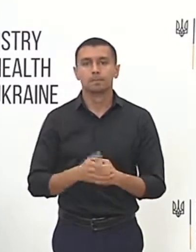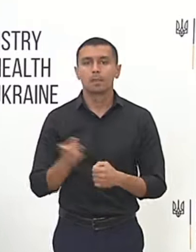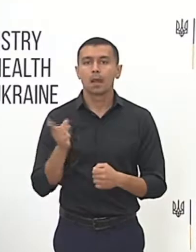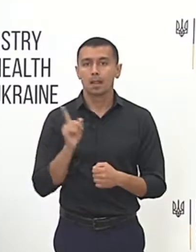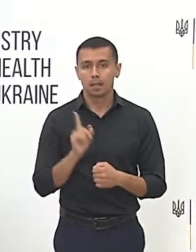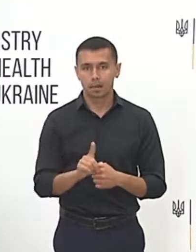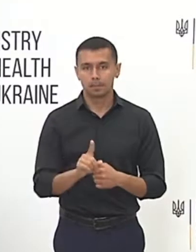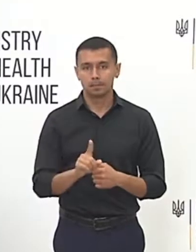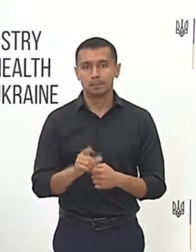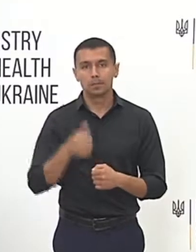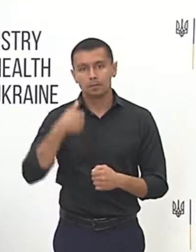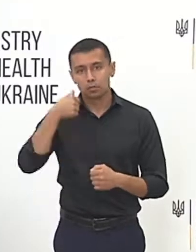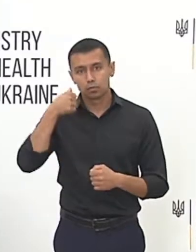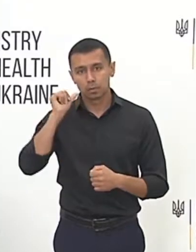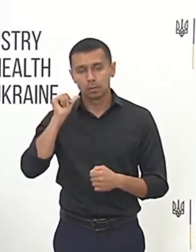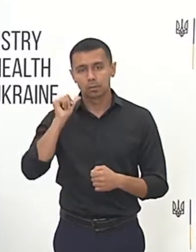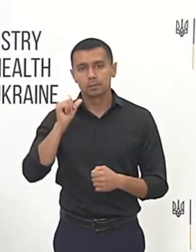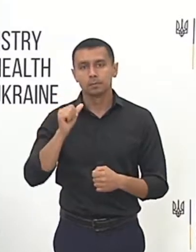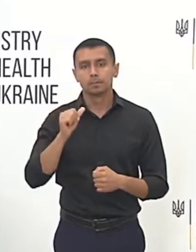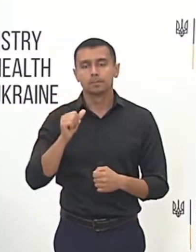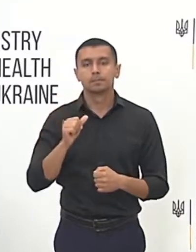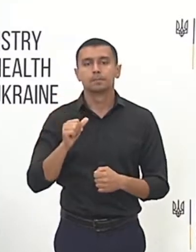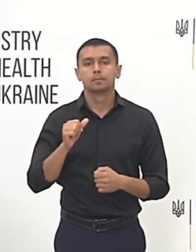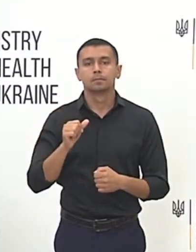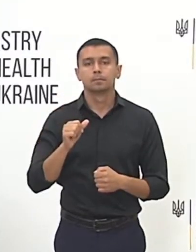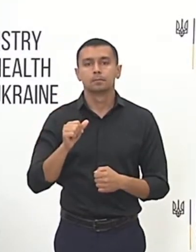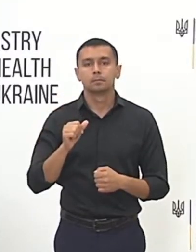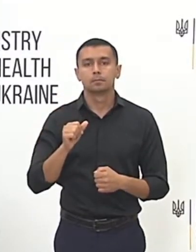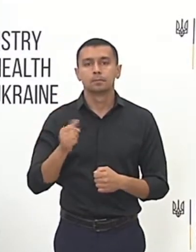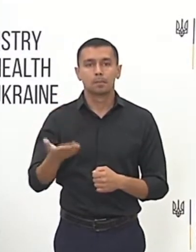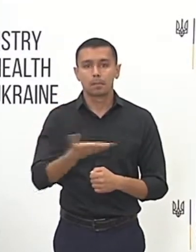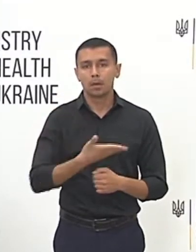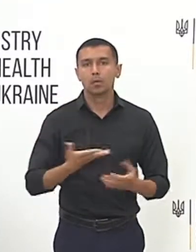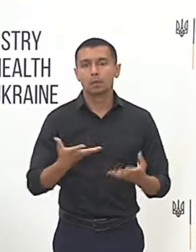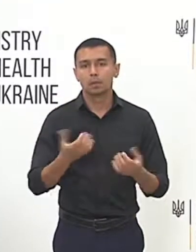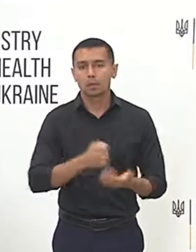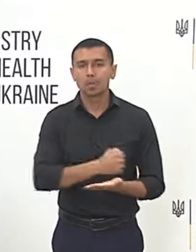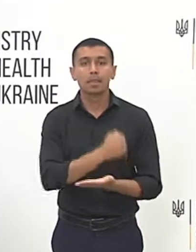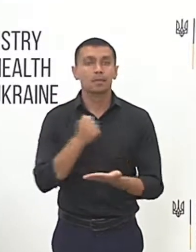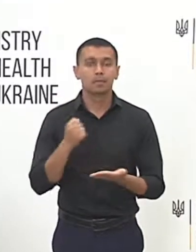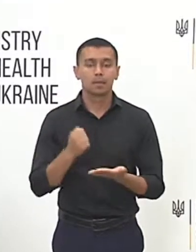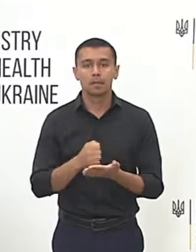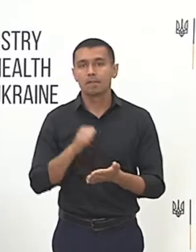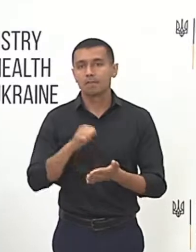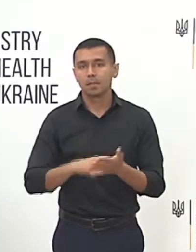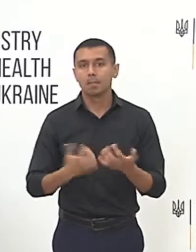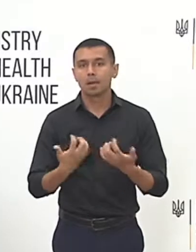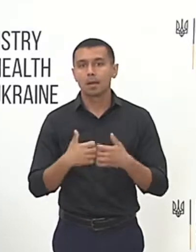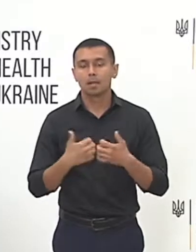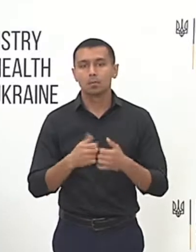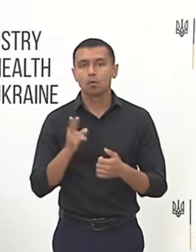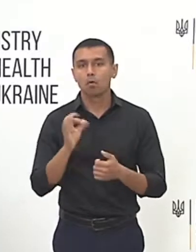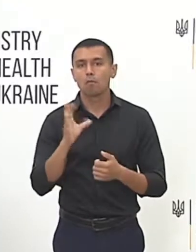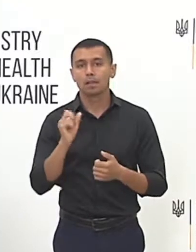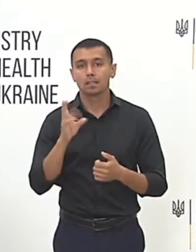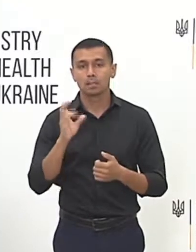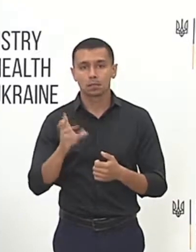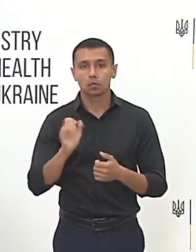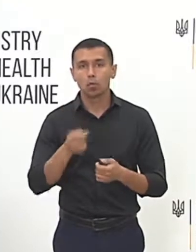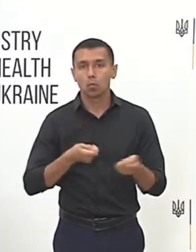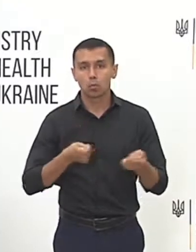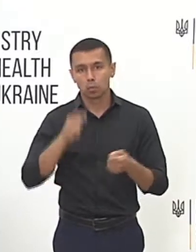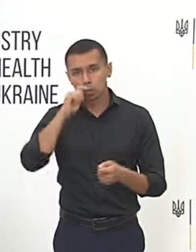Але вчора, до речі, ми отримали підтвердження від механізму COVAX, що